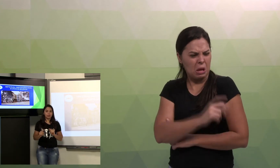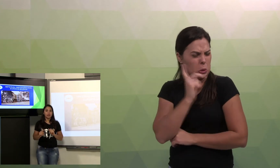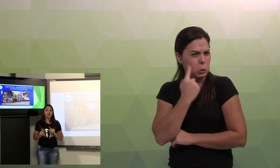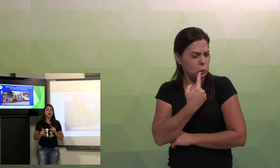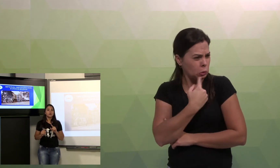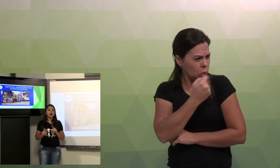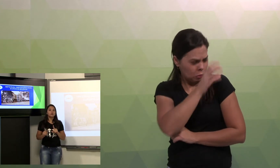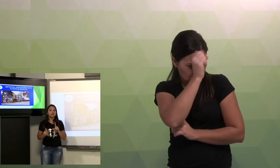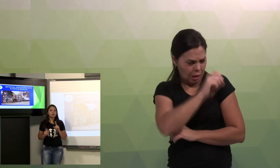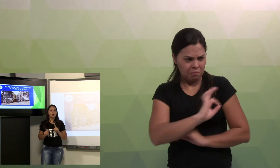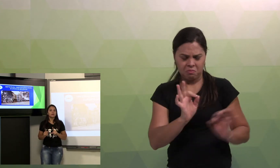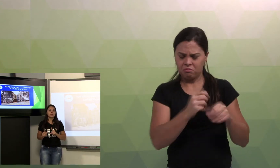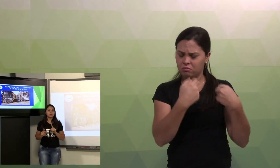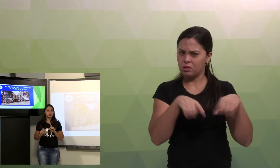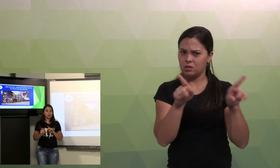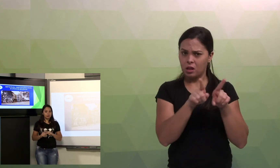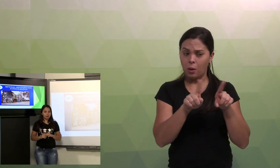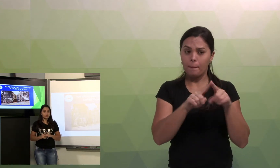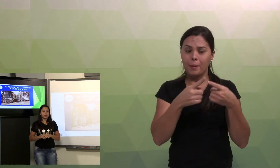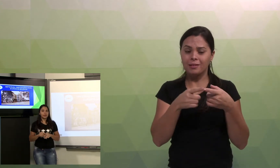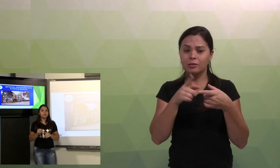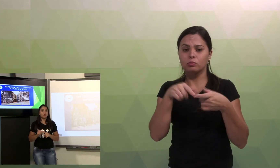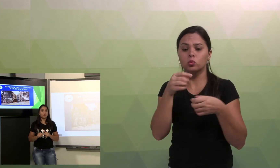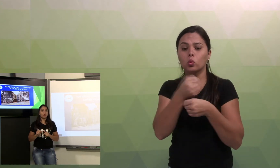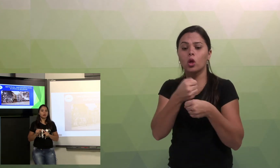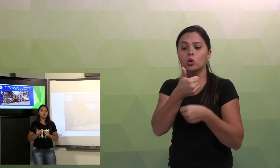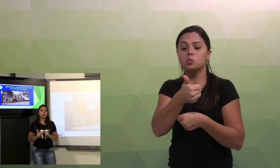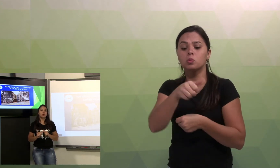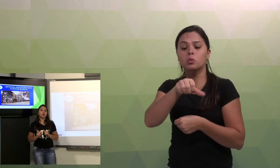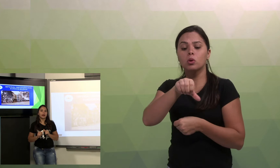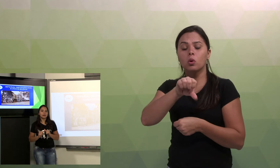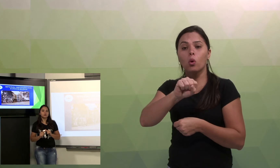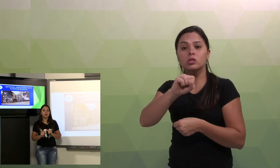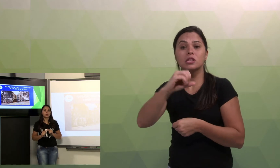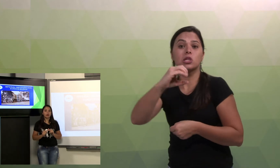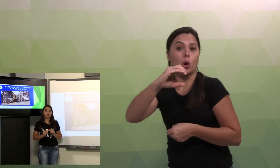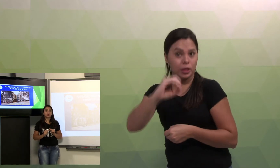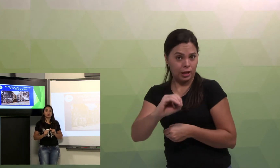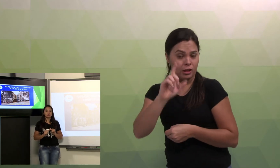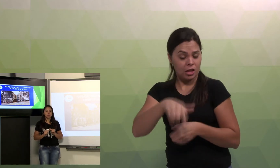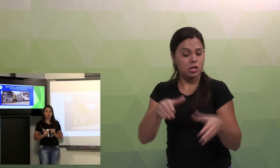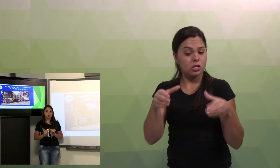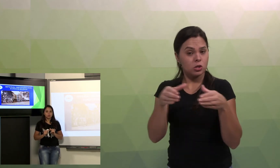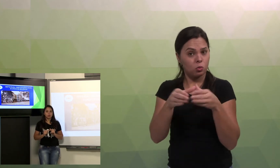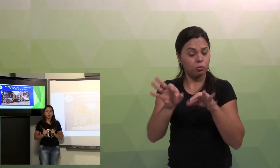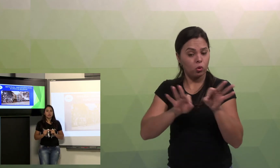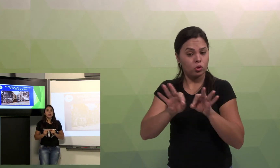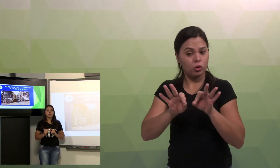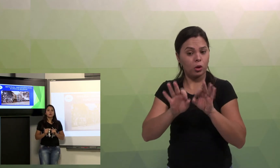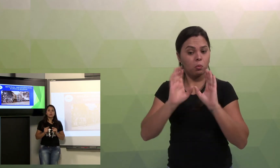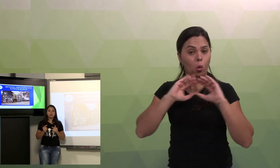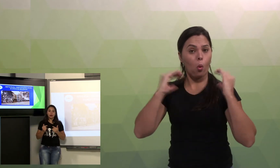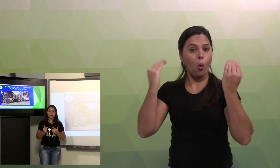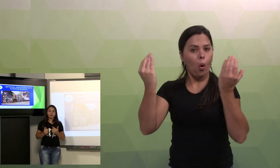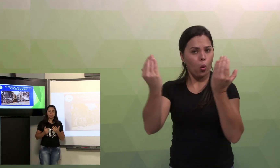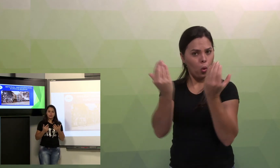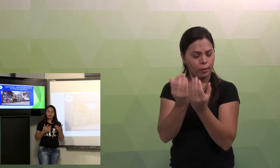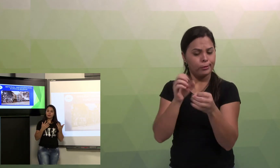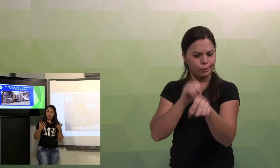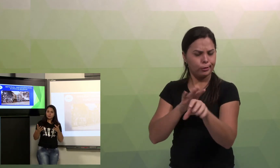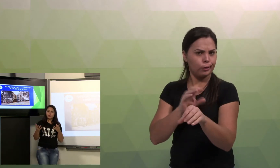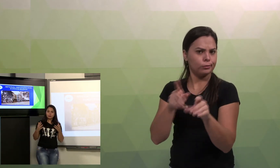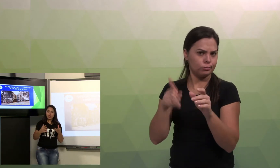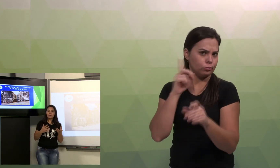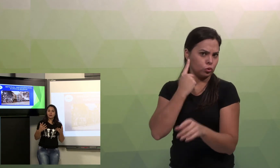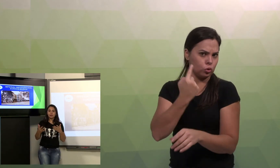aprendessem. E no ano de 1880, esse grupo organizou o Congresso de Educadores de Surdos. Então, os educadores